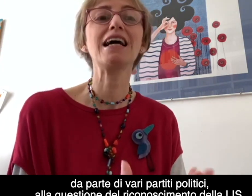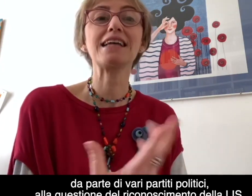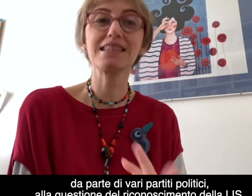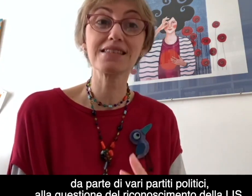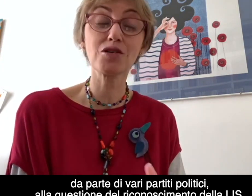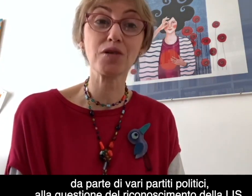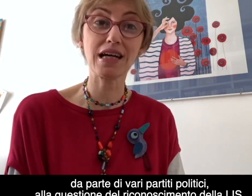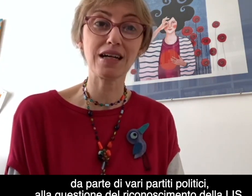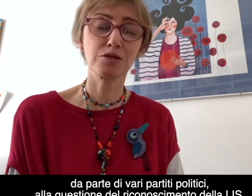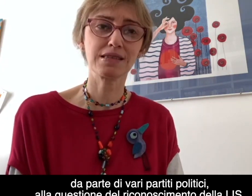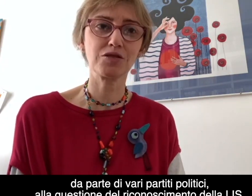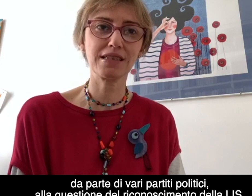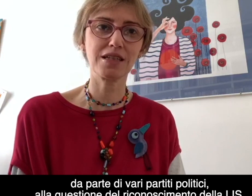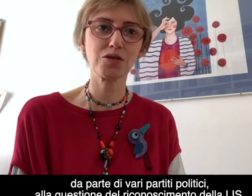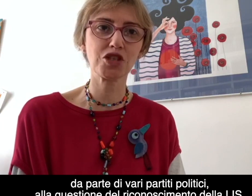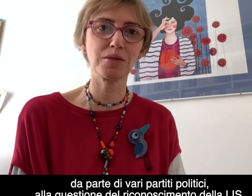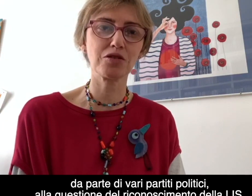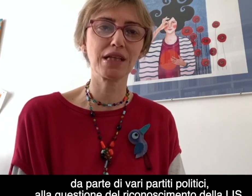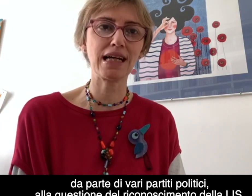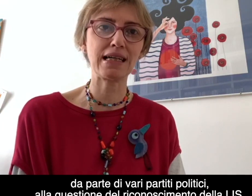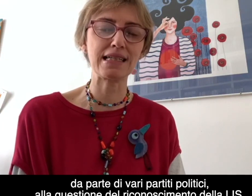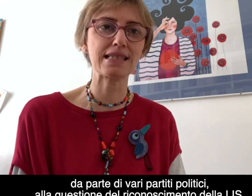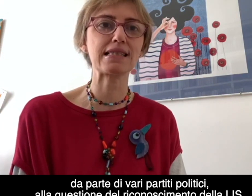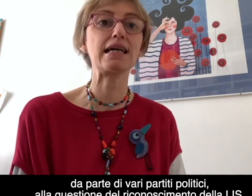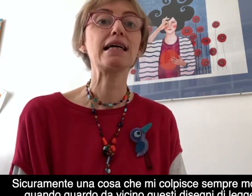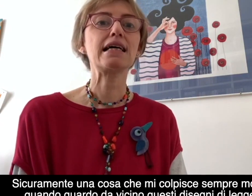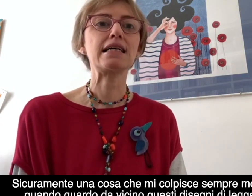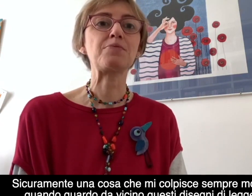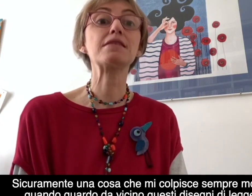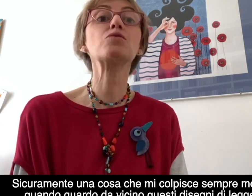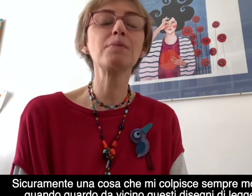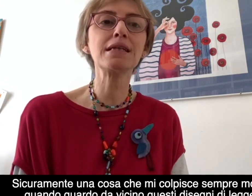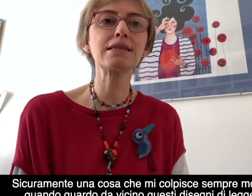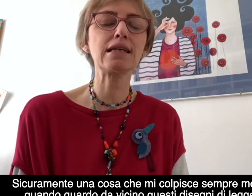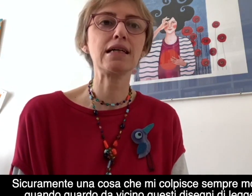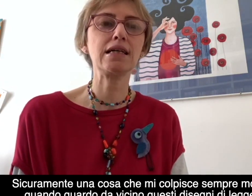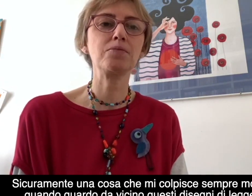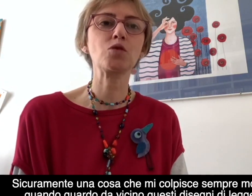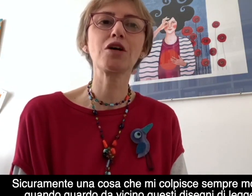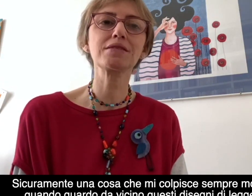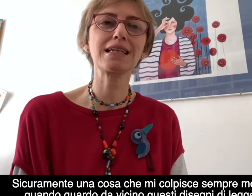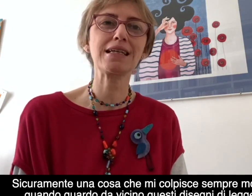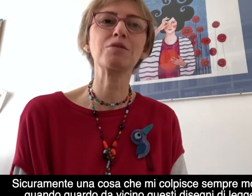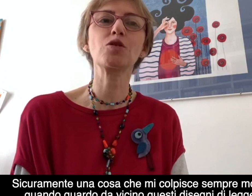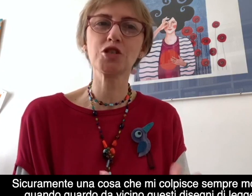attenzione alla questione del riconoscimento della lis è sicuramente una cosa che mi colpisce sempre